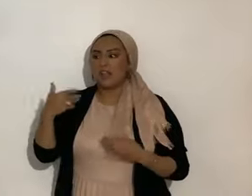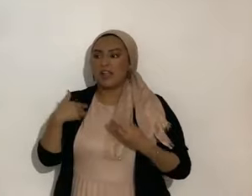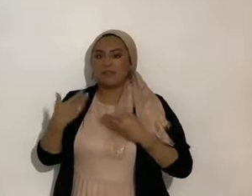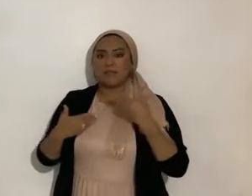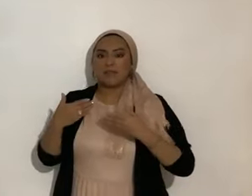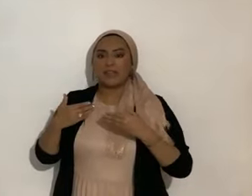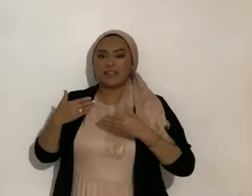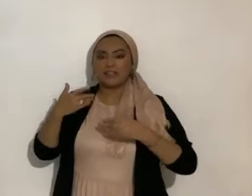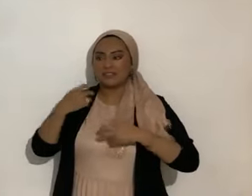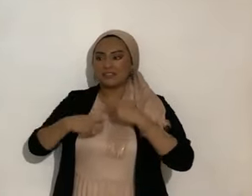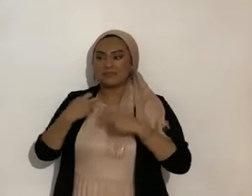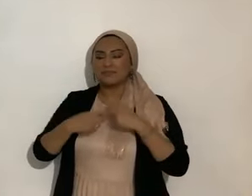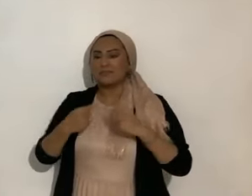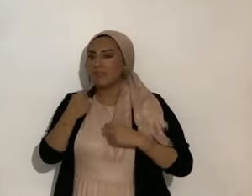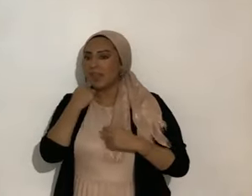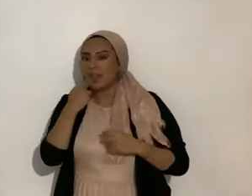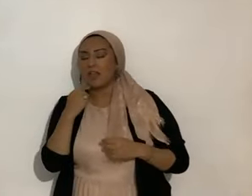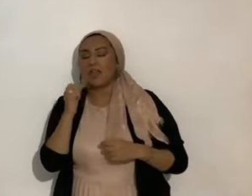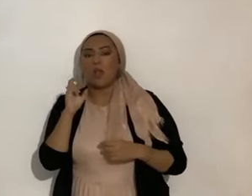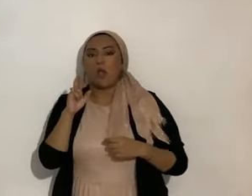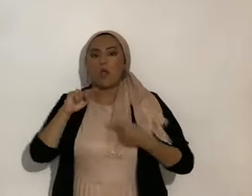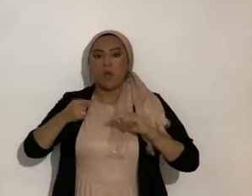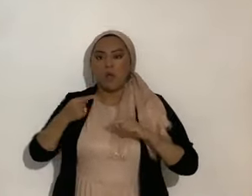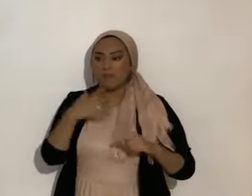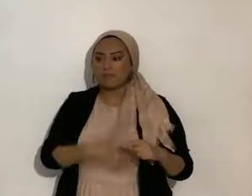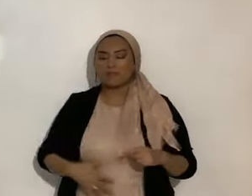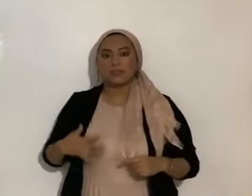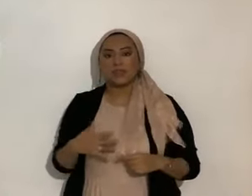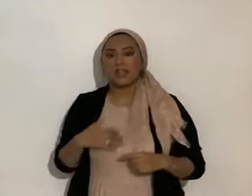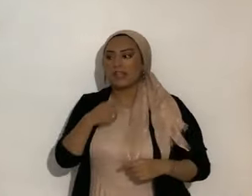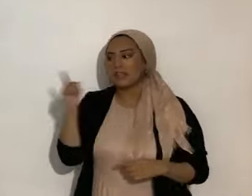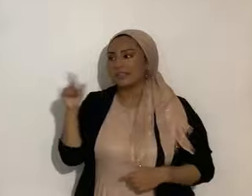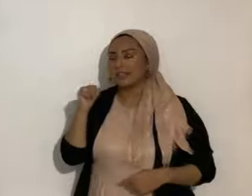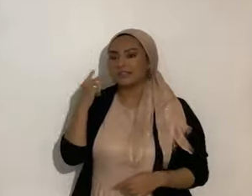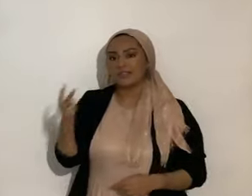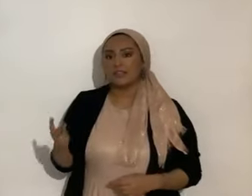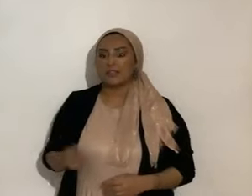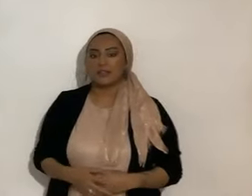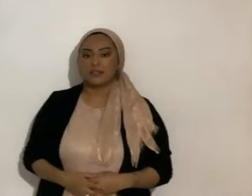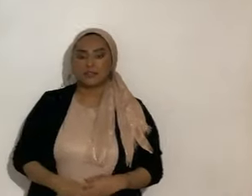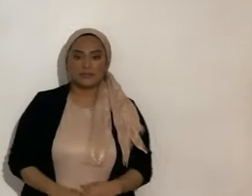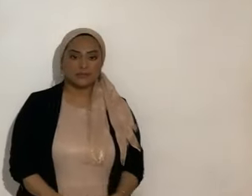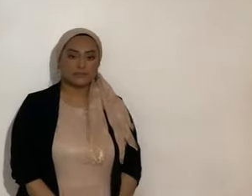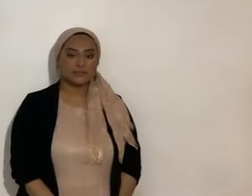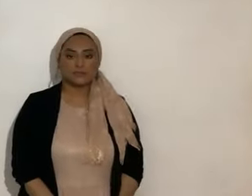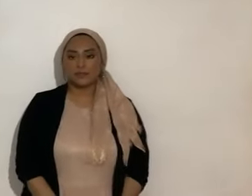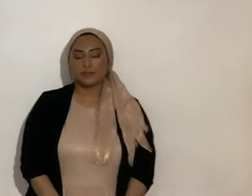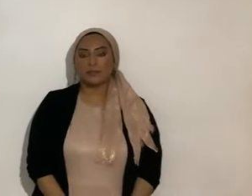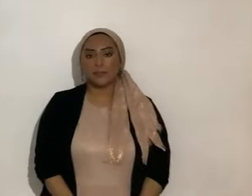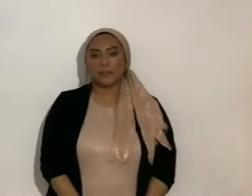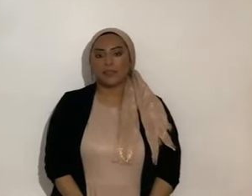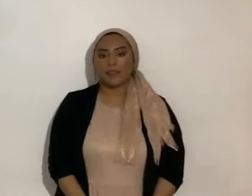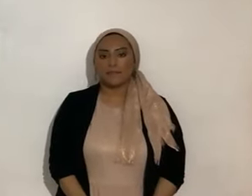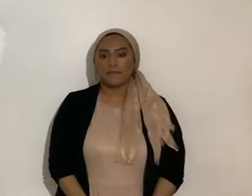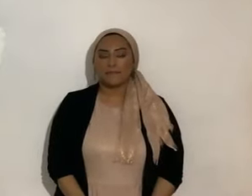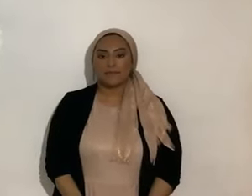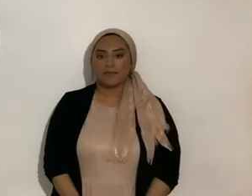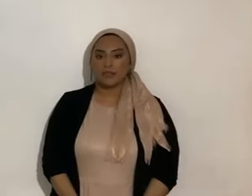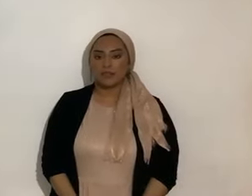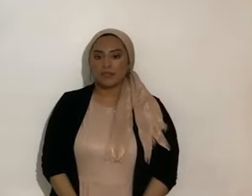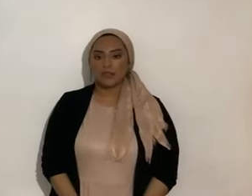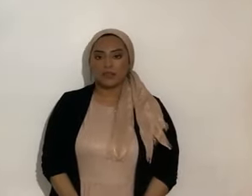pieza podrida o ha de estar mal del hígado. No se da cuenta el que tiene mal aliento. qué tremendo, se dan